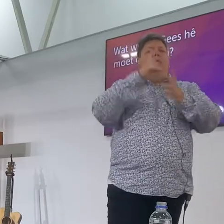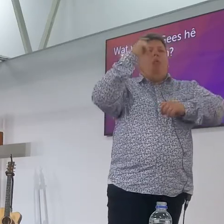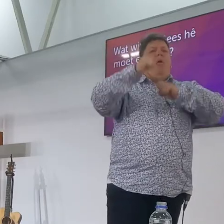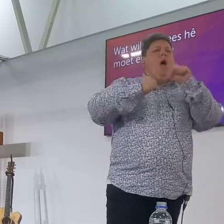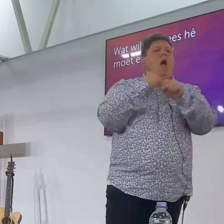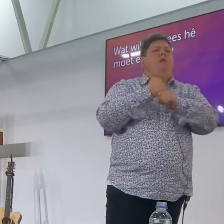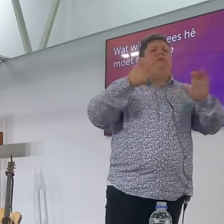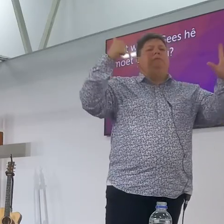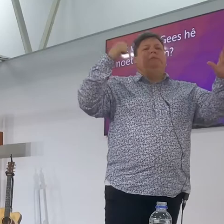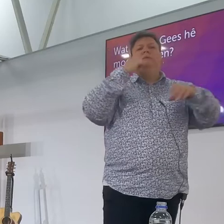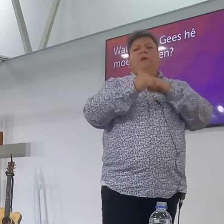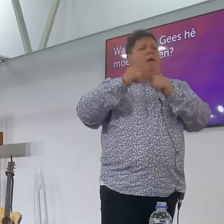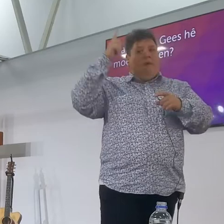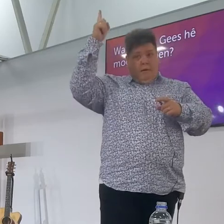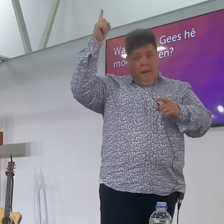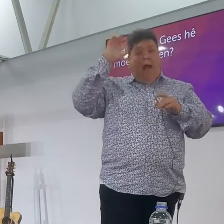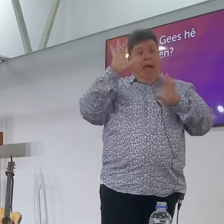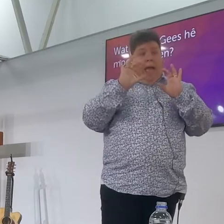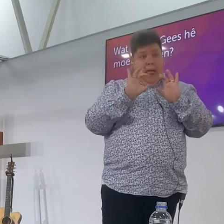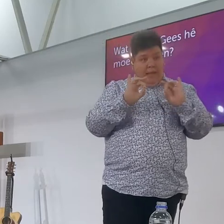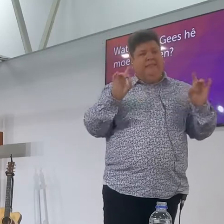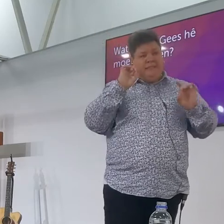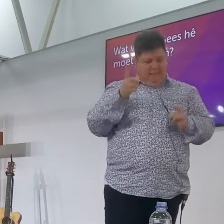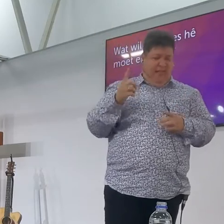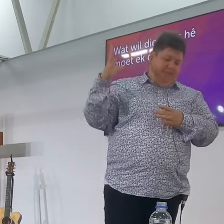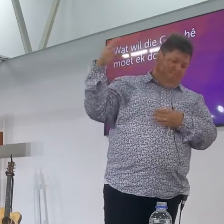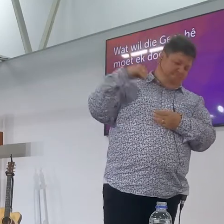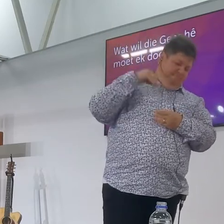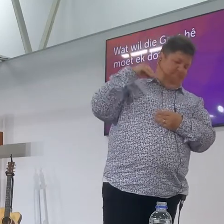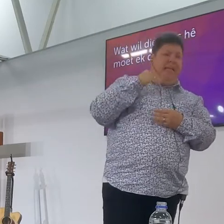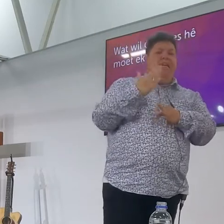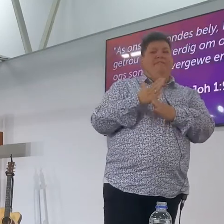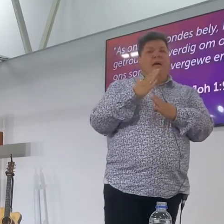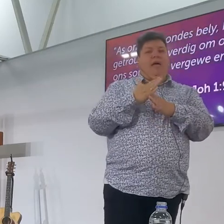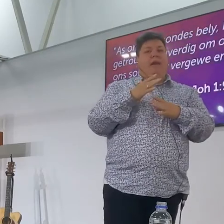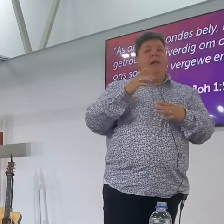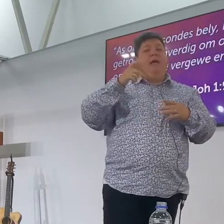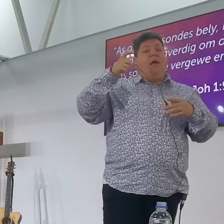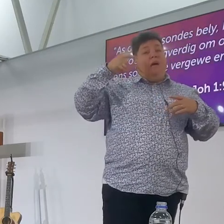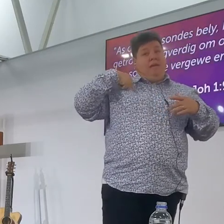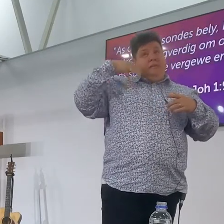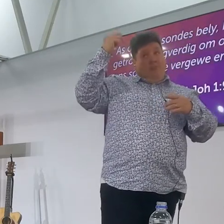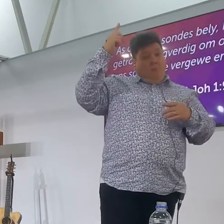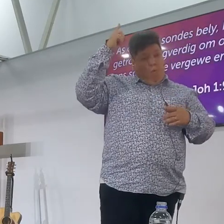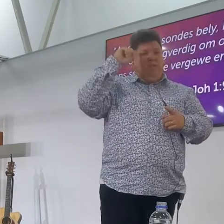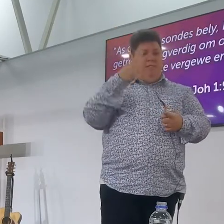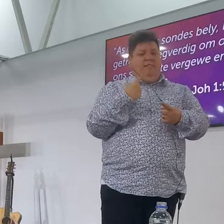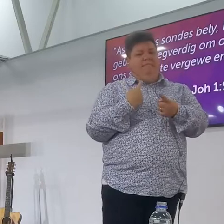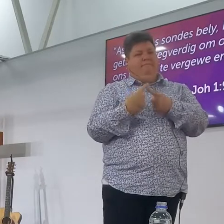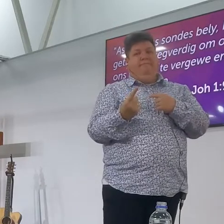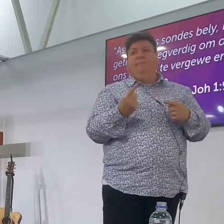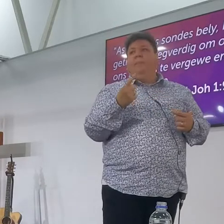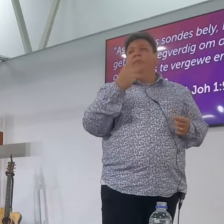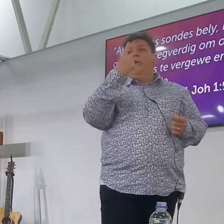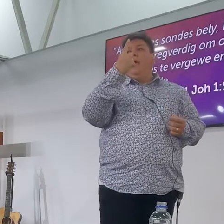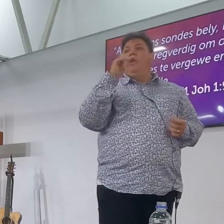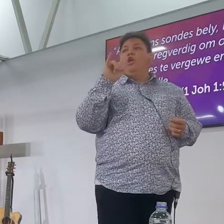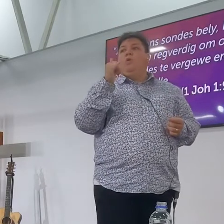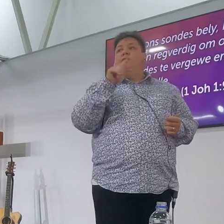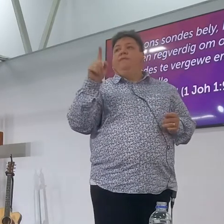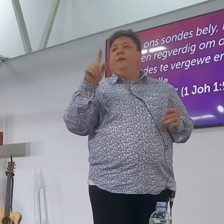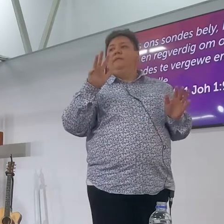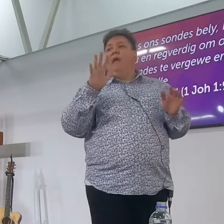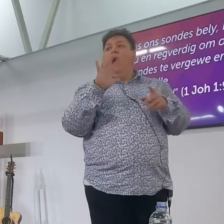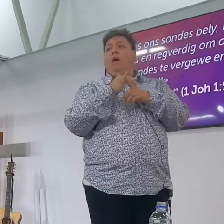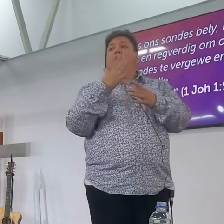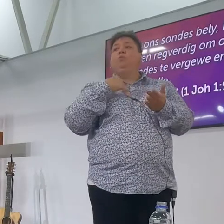vat dit my 6 jaar, maar ek en die Here gaan oorwinning kry oor hierdie ding. Neem 'n standpunt in. OK. In Johannes 1 vers 9, as ons ons sondes bely, hy is